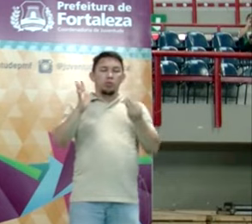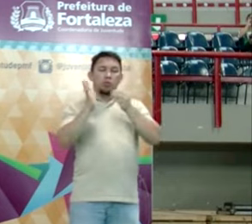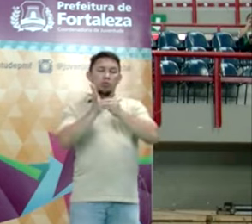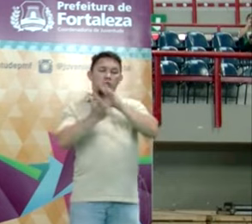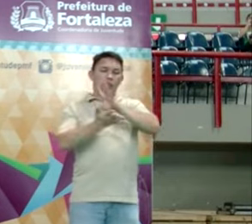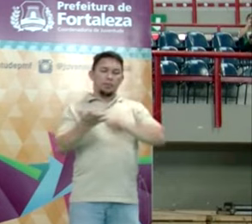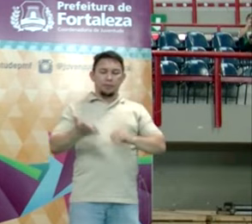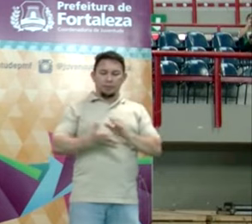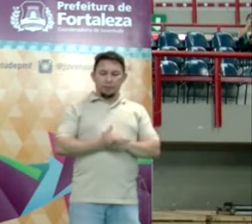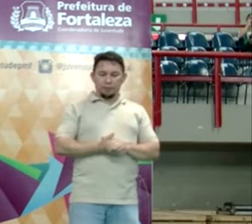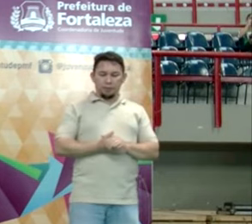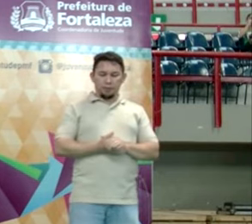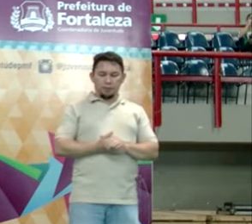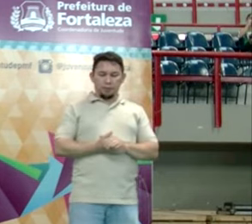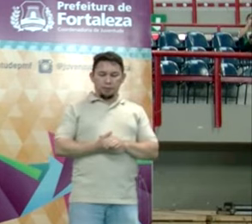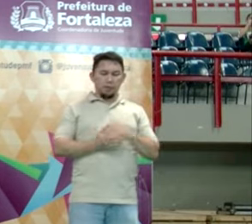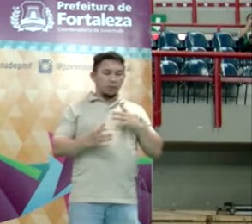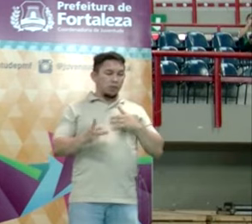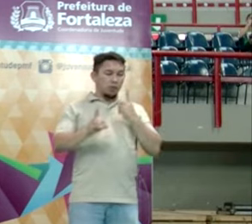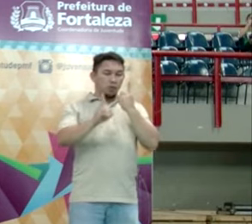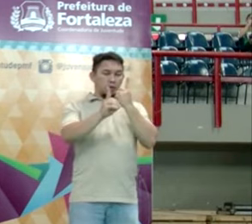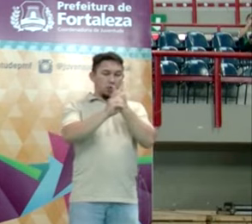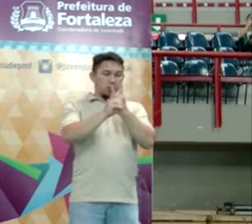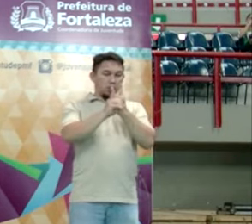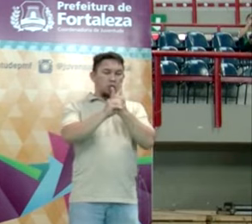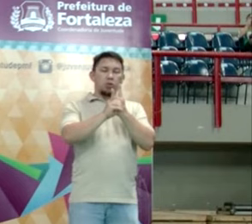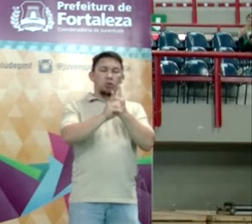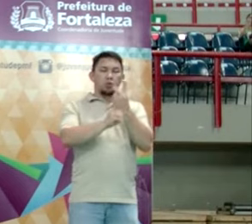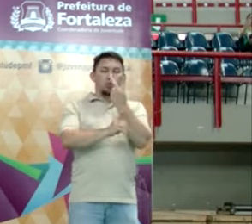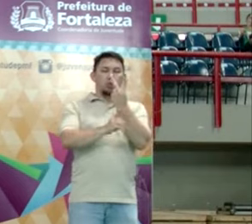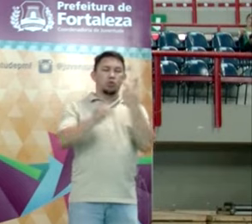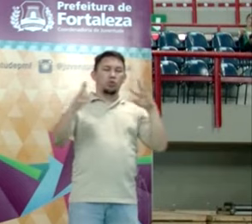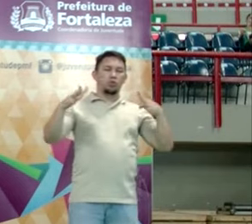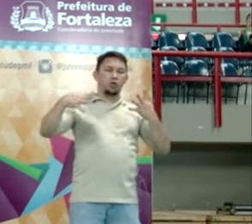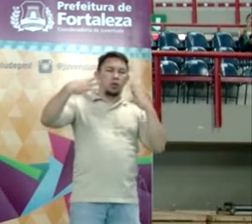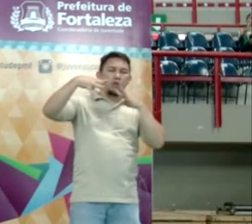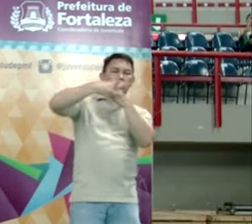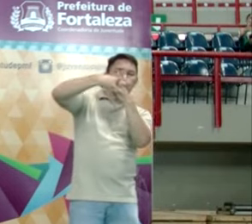aí? Interferência? Encontro de duas ondas.